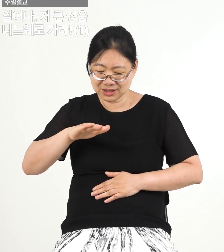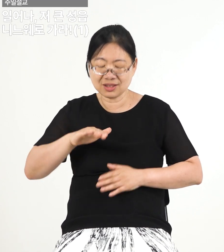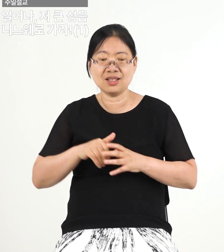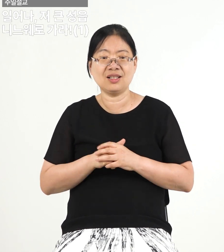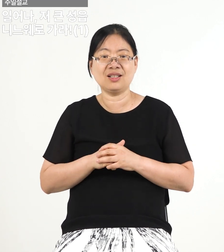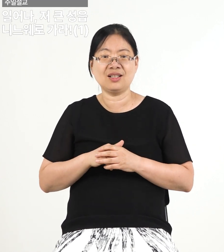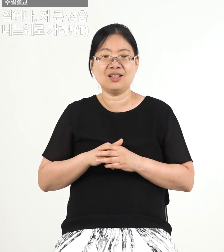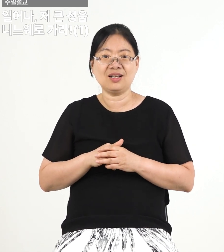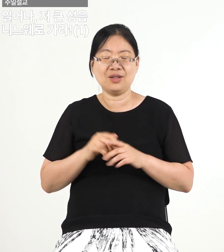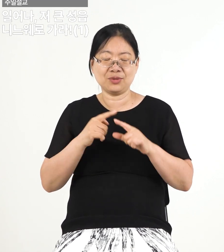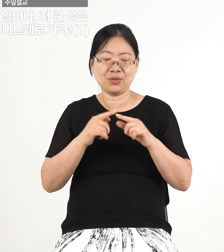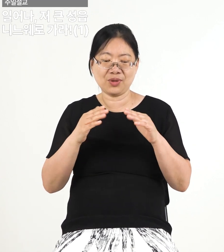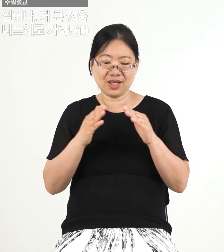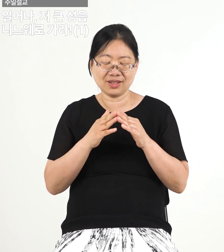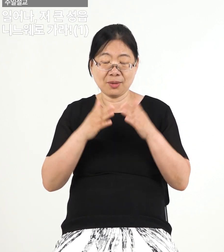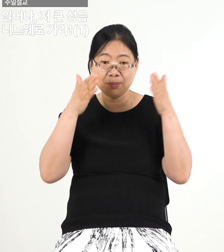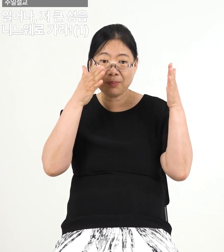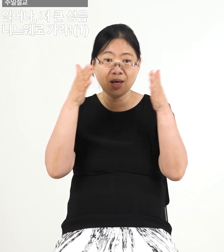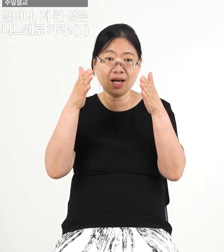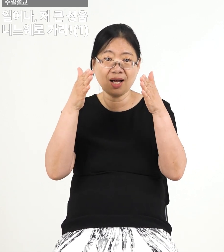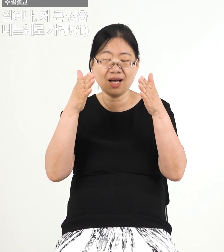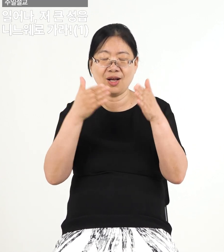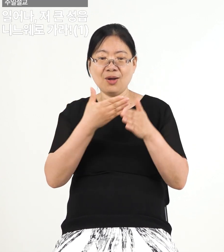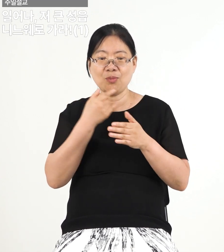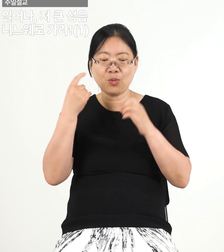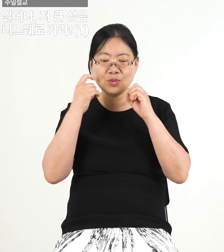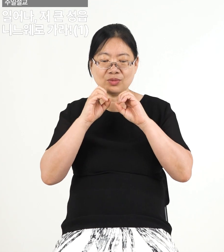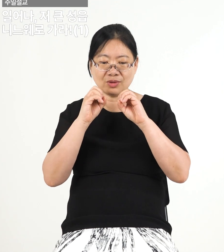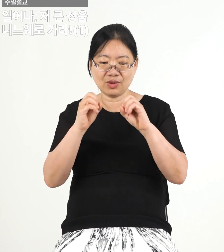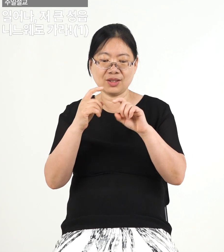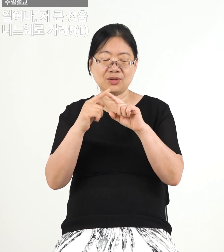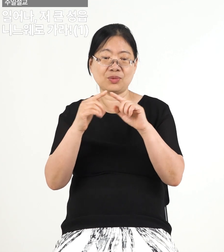우리 교회에서 지향하고 있는 미셔널 처치,